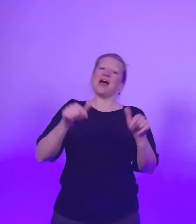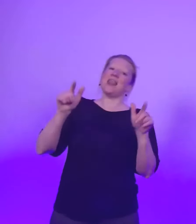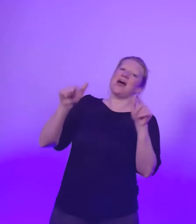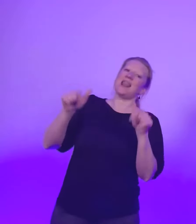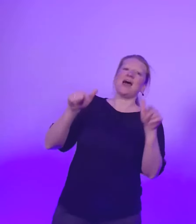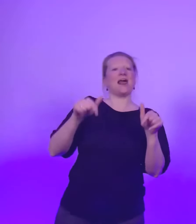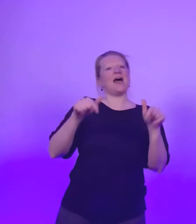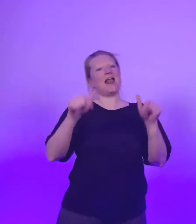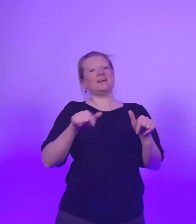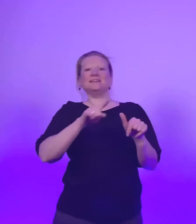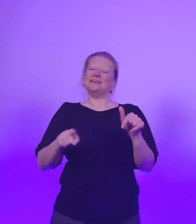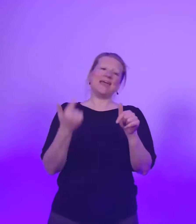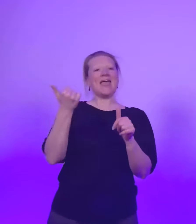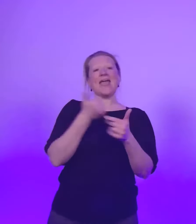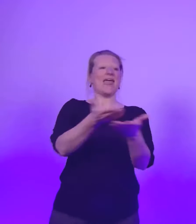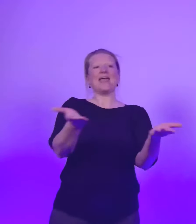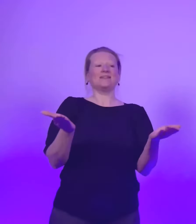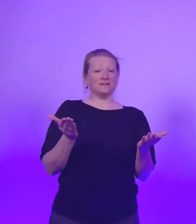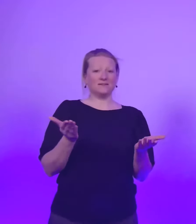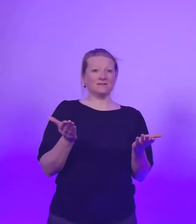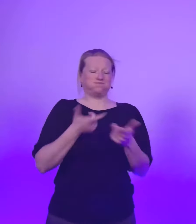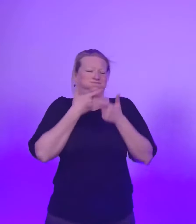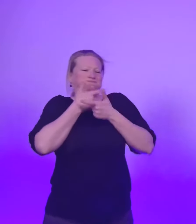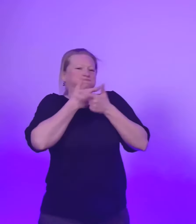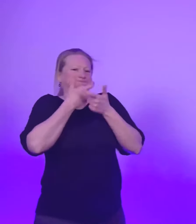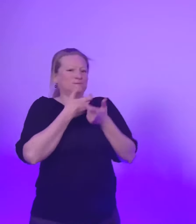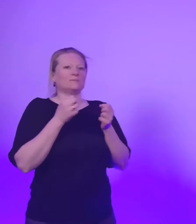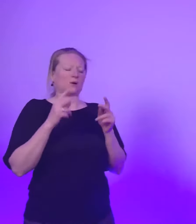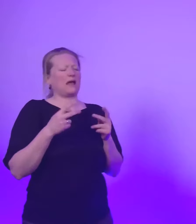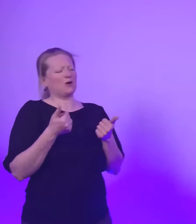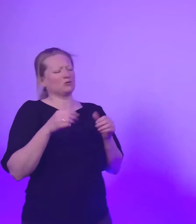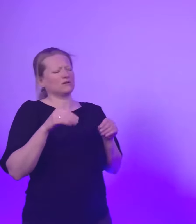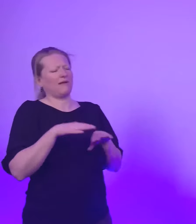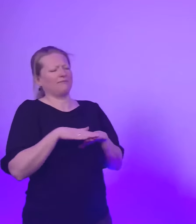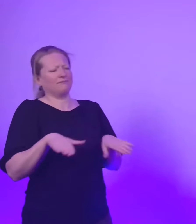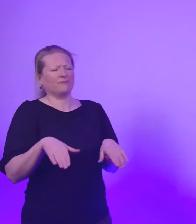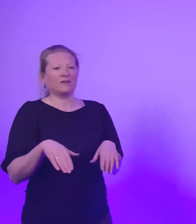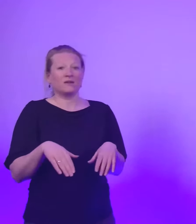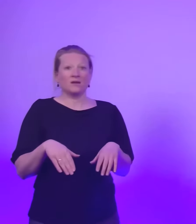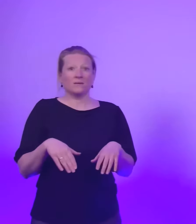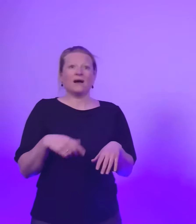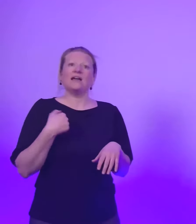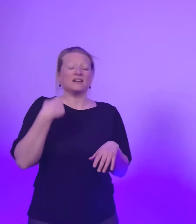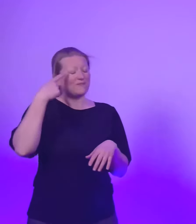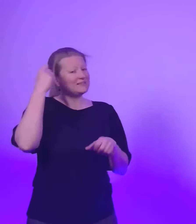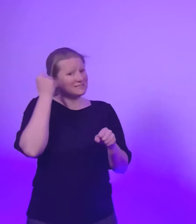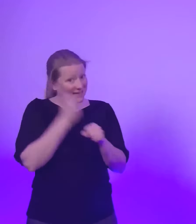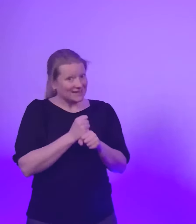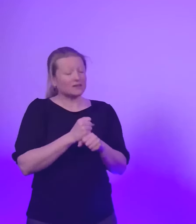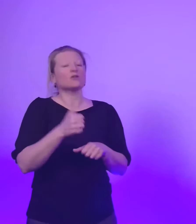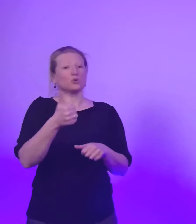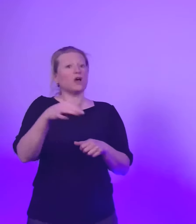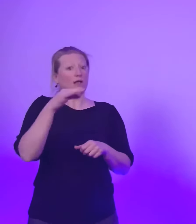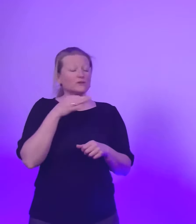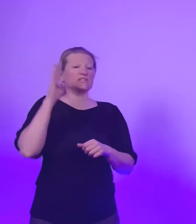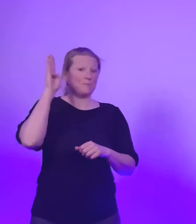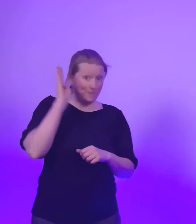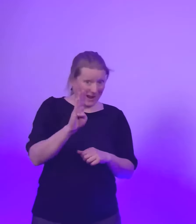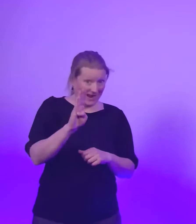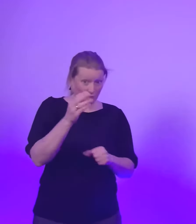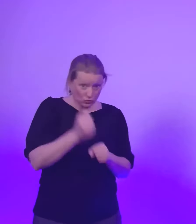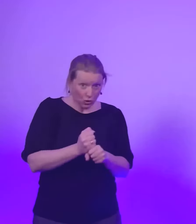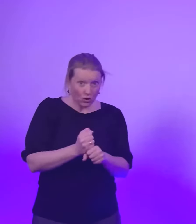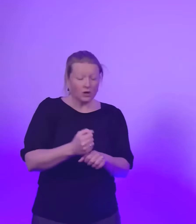Nee, er is er niet één. Nou, goed gedaan, Olly. Maar ik weet zeker dat het B is. B is. Toch, kids? Oké. Van